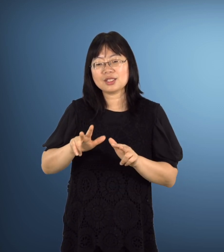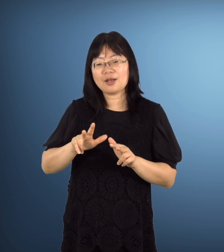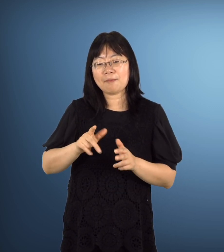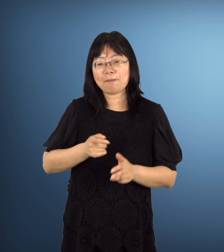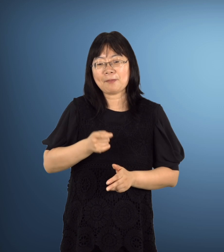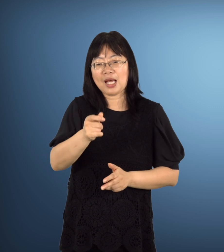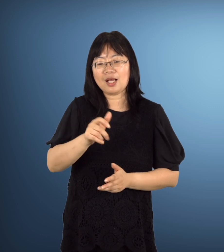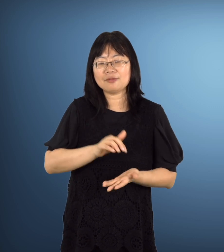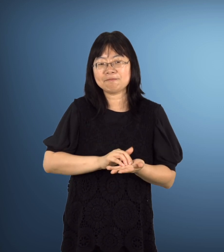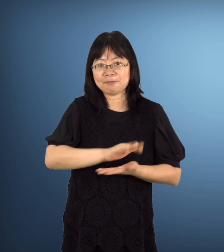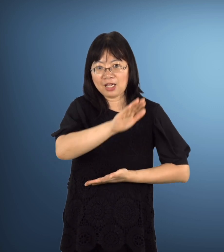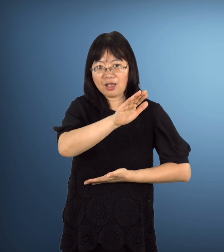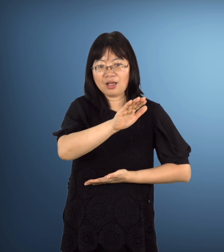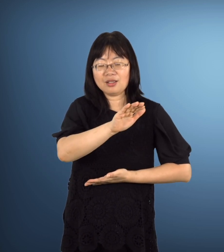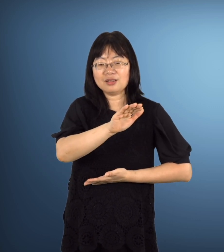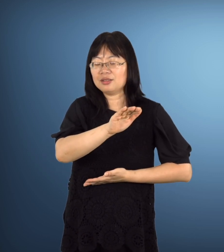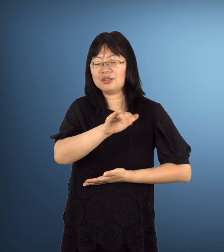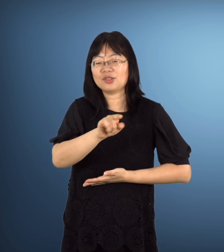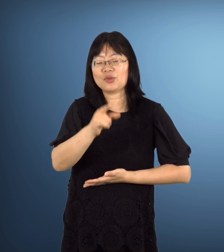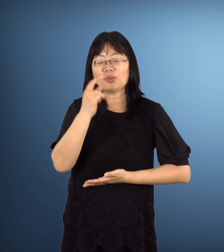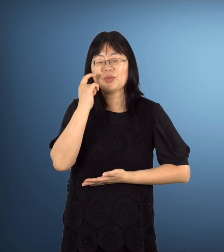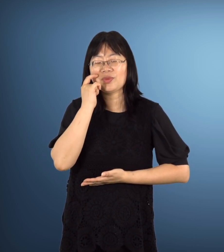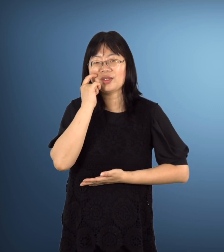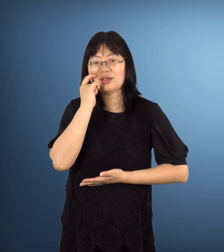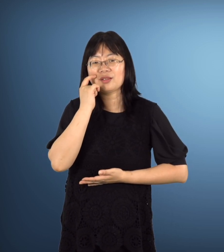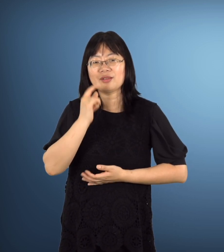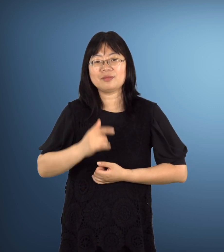파문을 당하면 그것마저도 못해요.